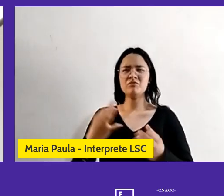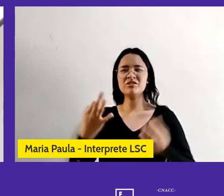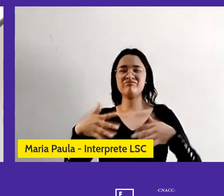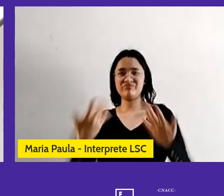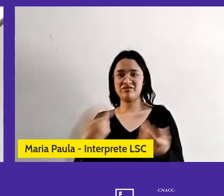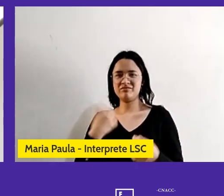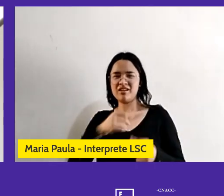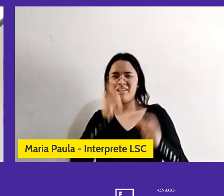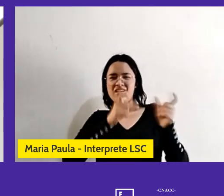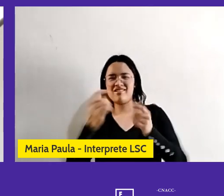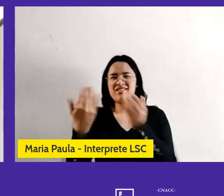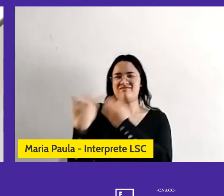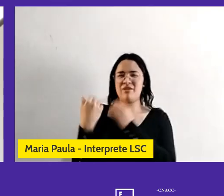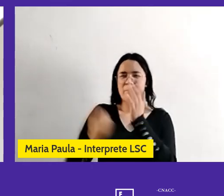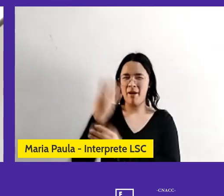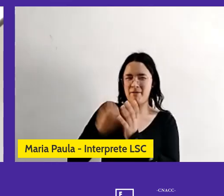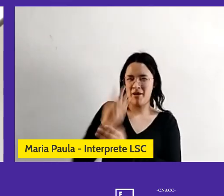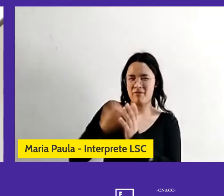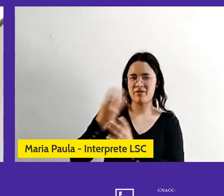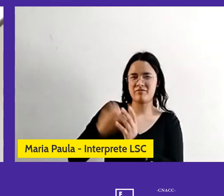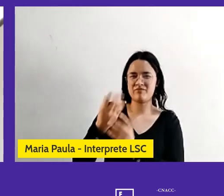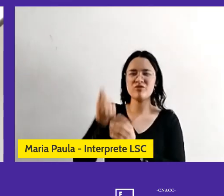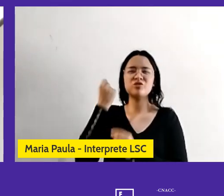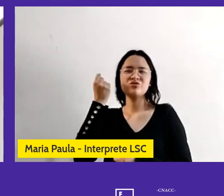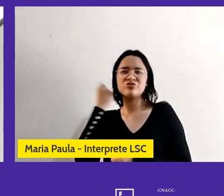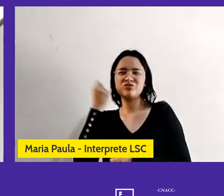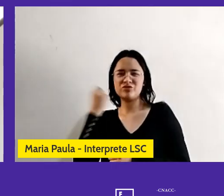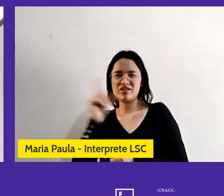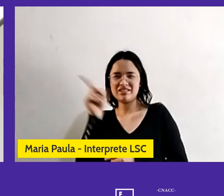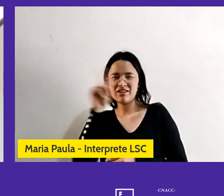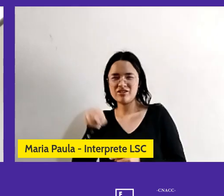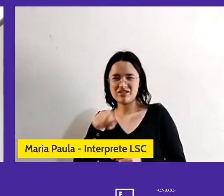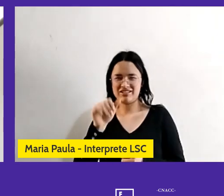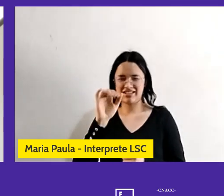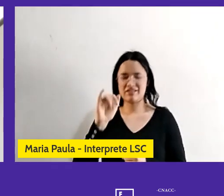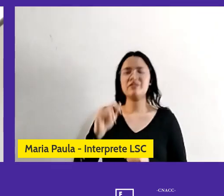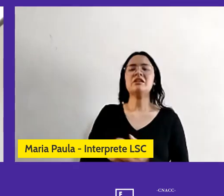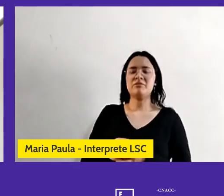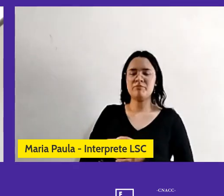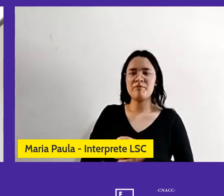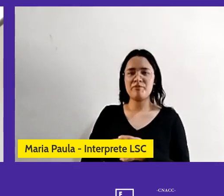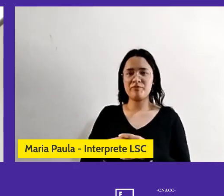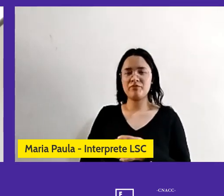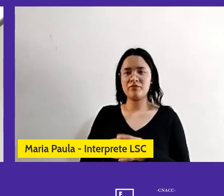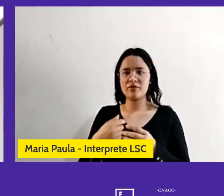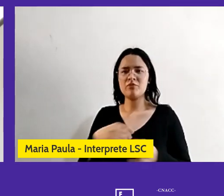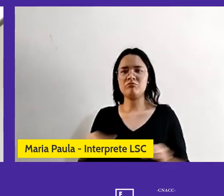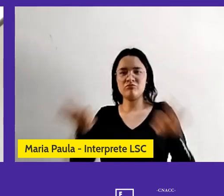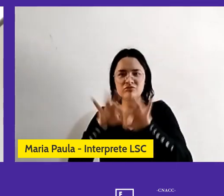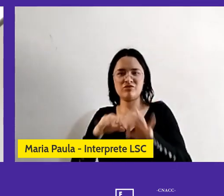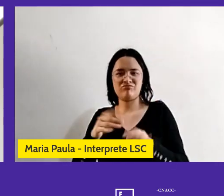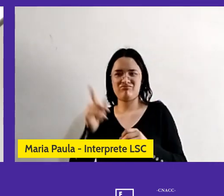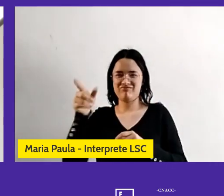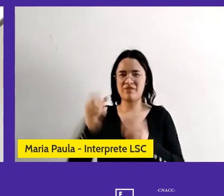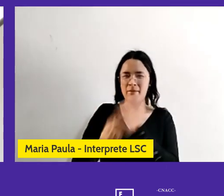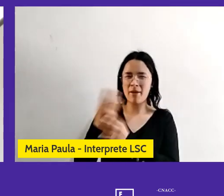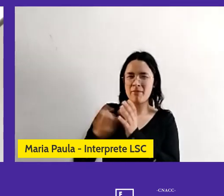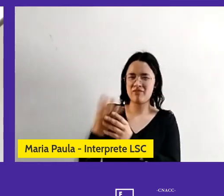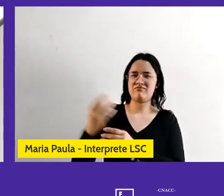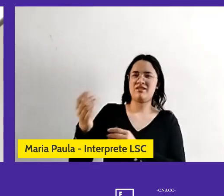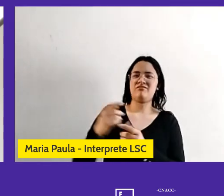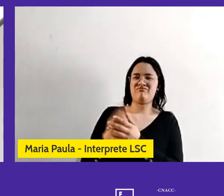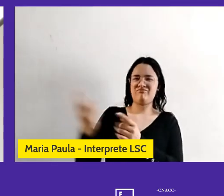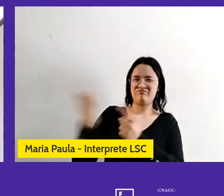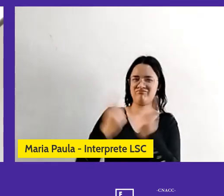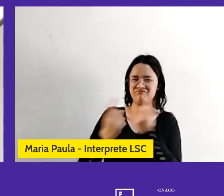ahora que estuve en el SANFIC, para mí lo más importante en el desarrollo es que los productores se acerquen a los distribuidores o a los agentes